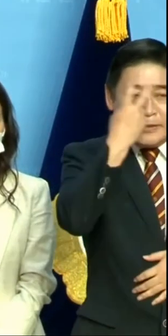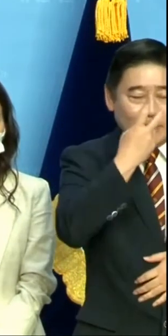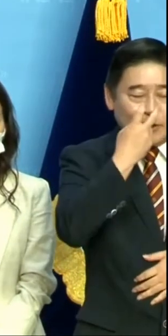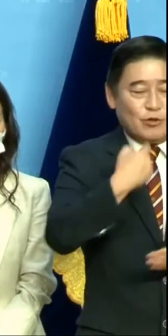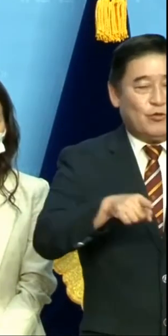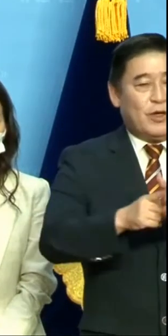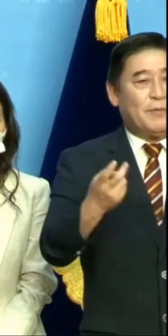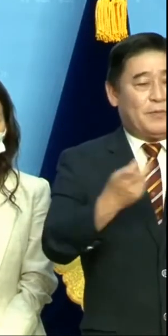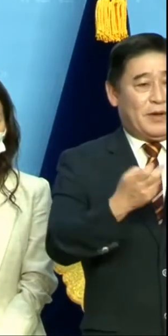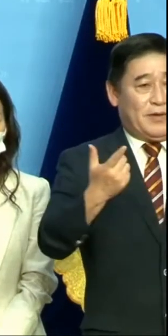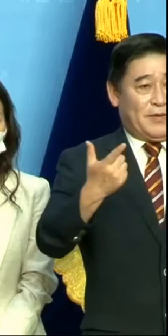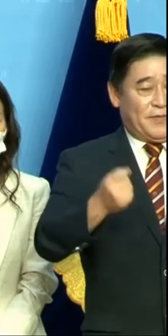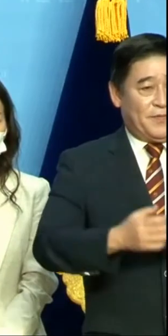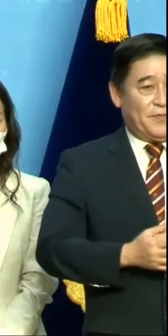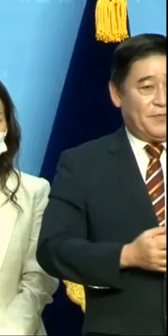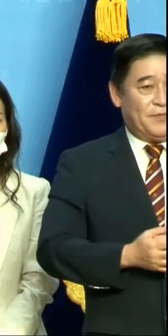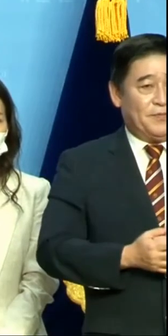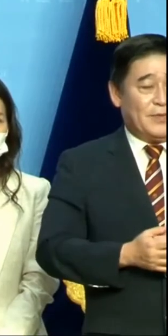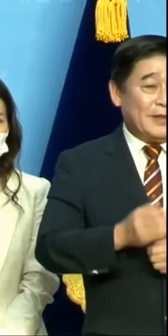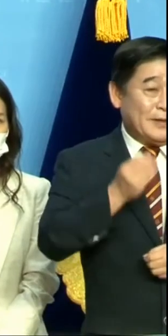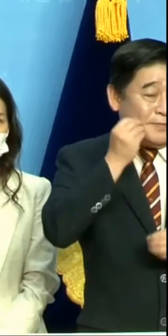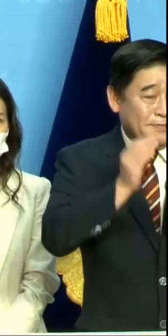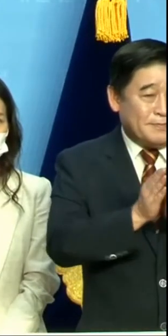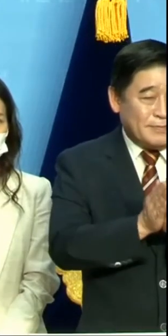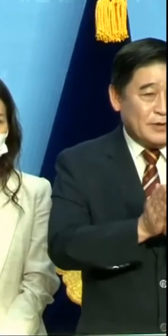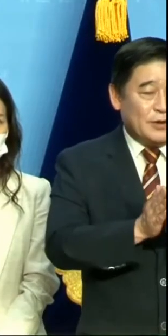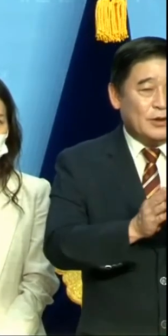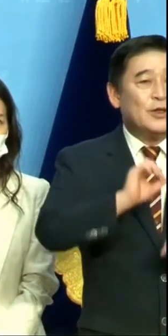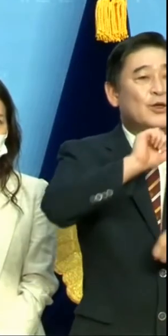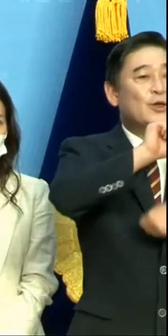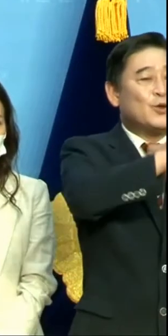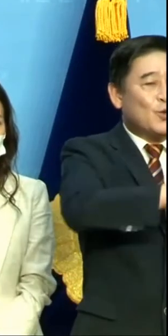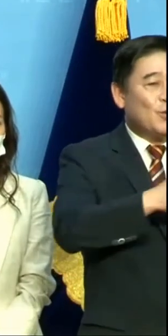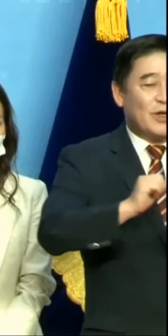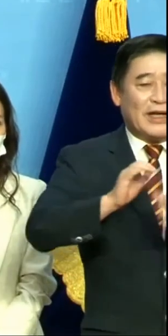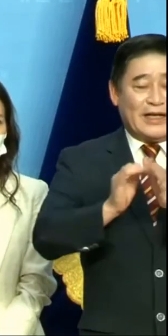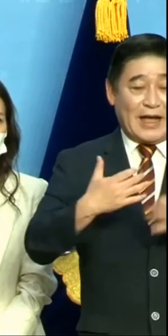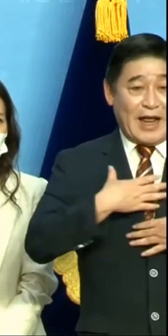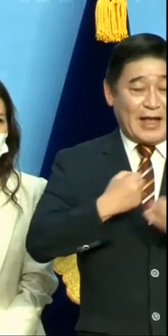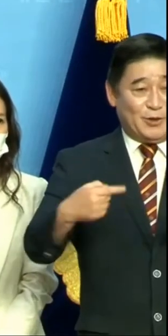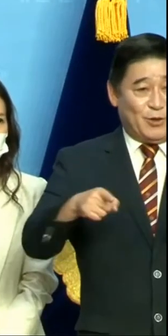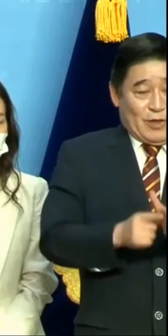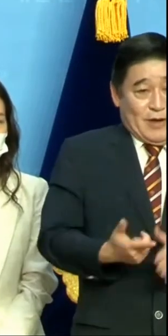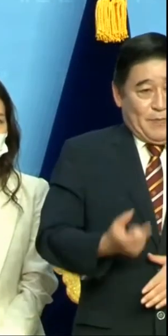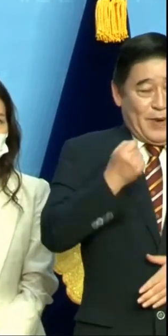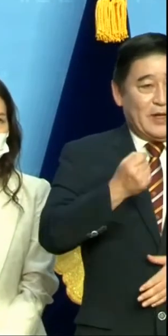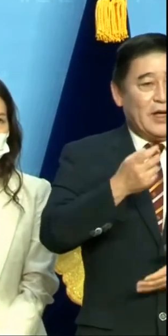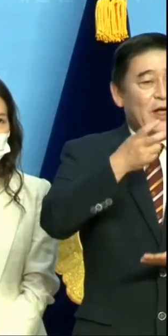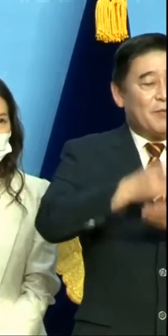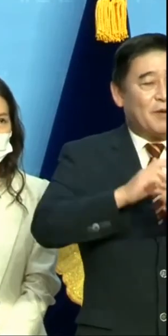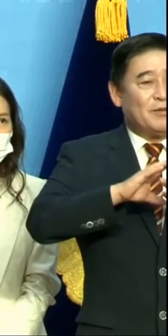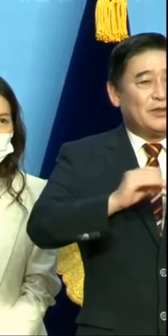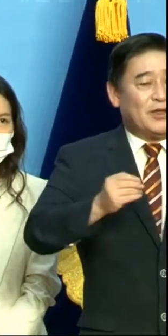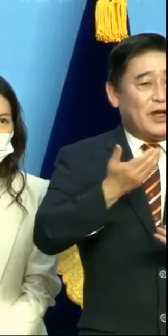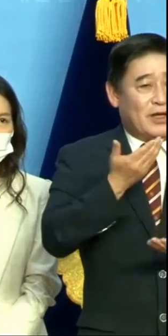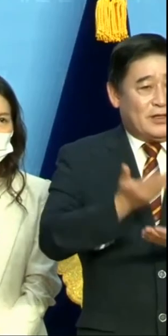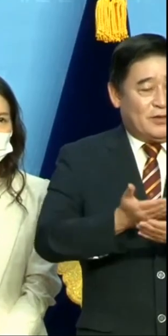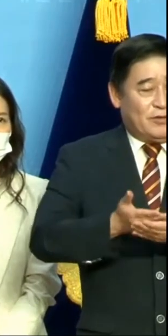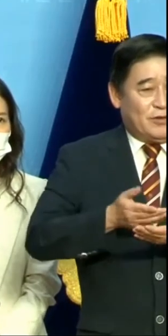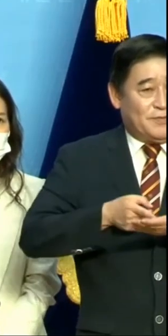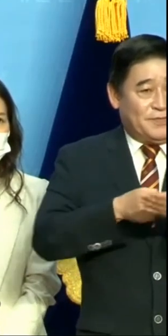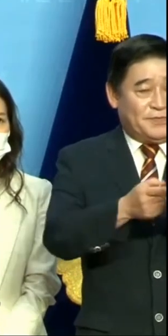길이기도 합니다 부디 북해에서 는 동물과 인간의 안전과 행복을 위해 하루속히 해당 법률을 처리하기를 촉구하는